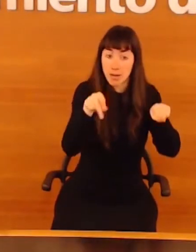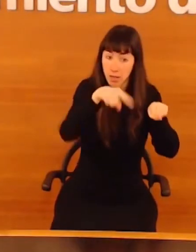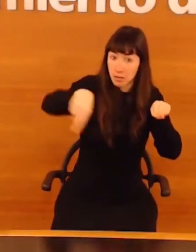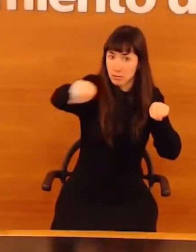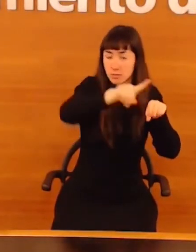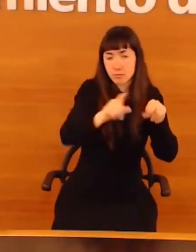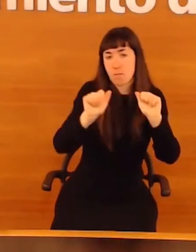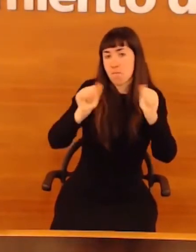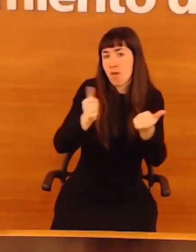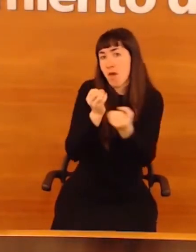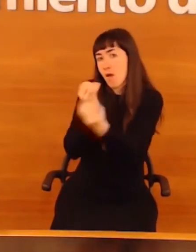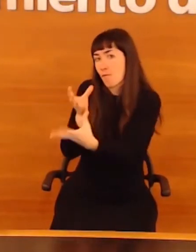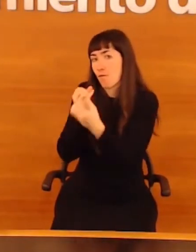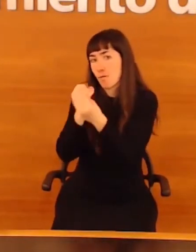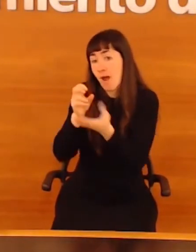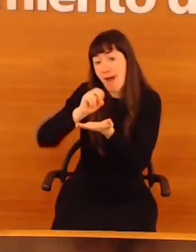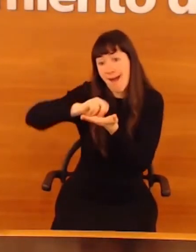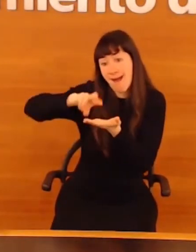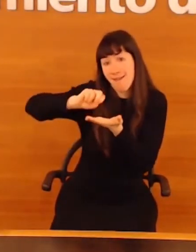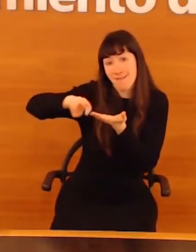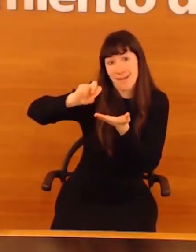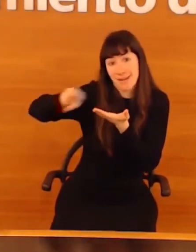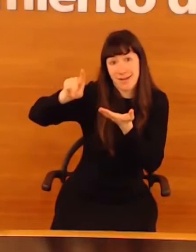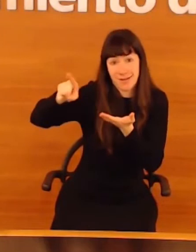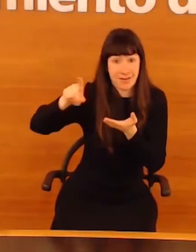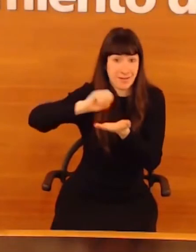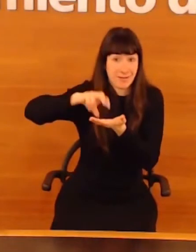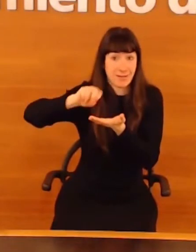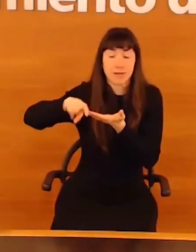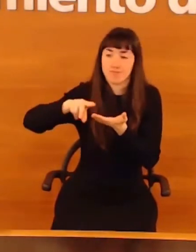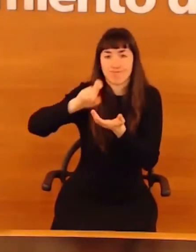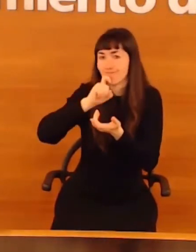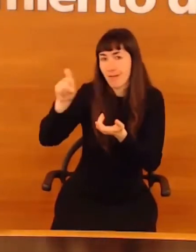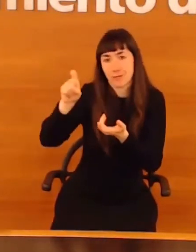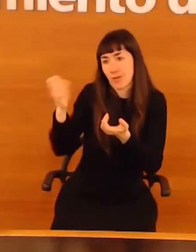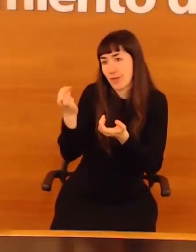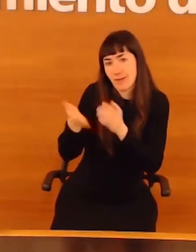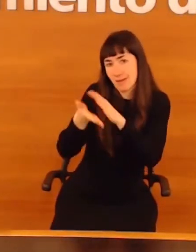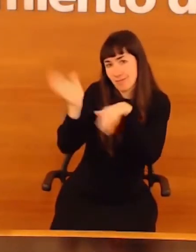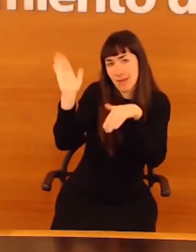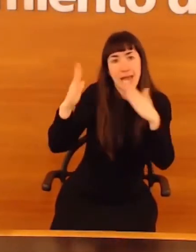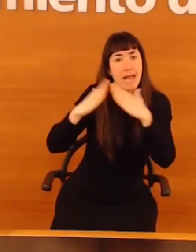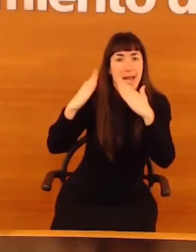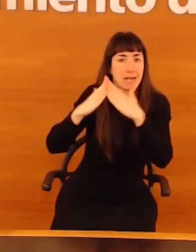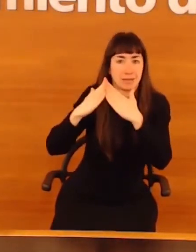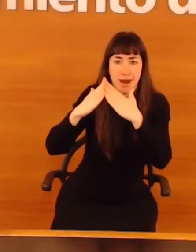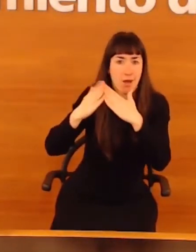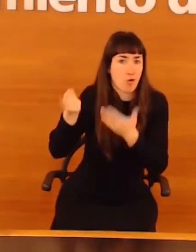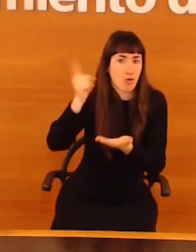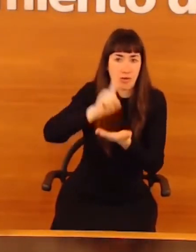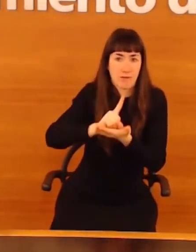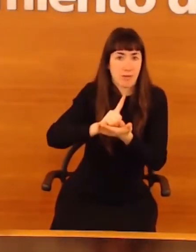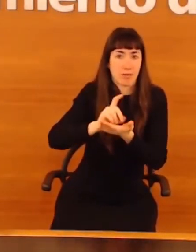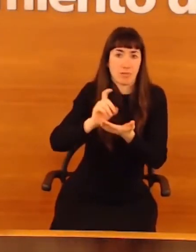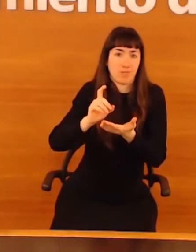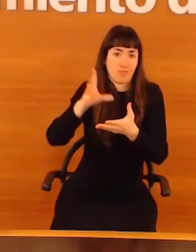informar a los peregrinos que estén en el camino para que, de tal manera, vuelvan a sus puntos de origen o